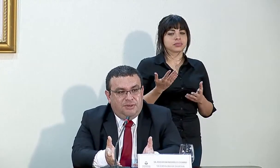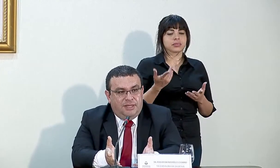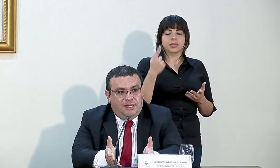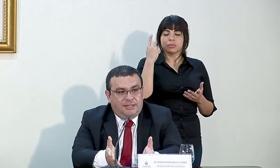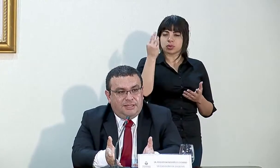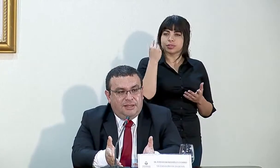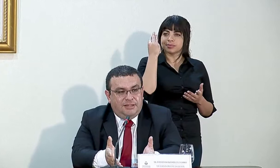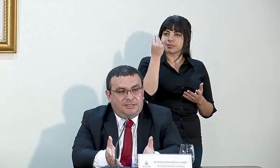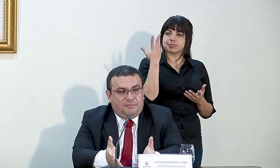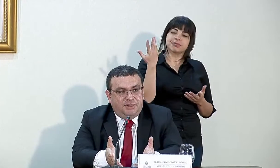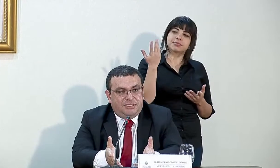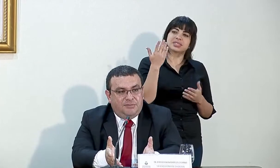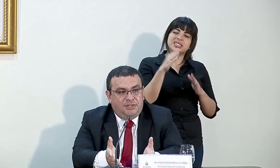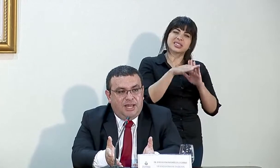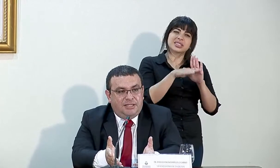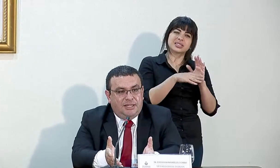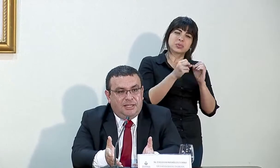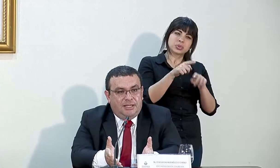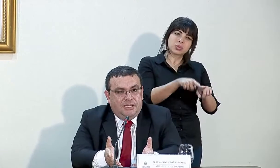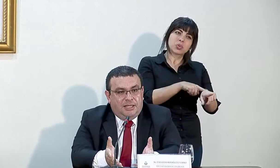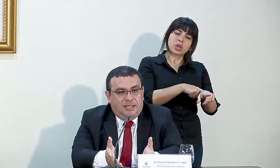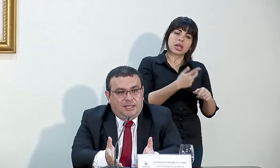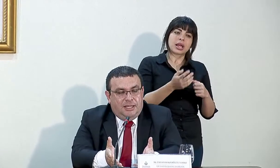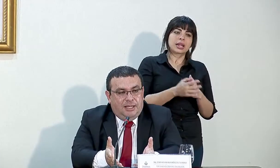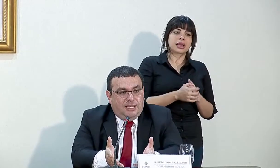vamos a ver, es que la lista puede ser muy grande.